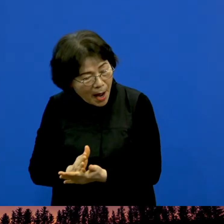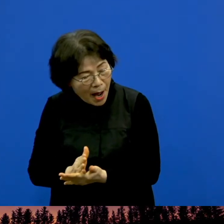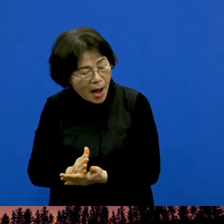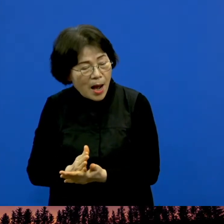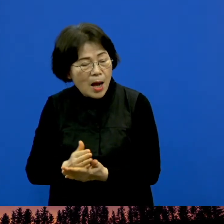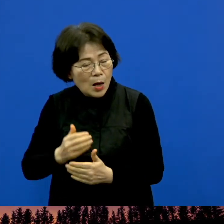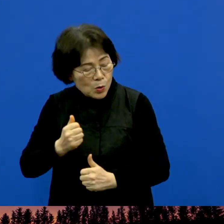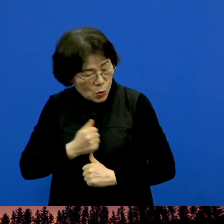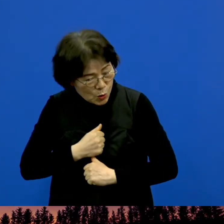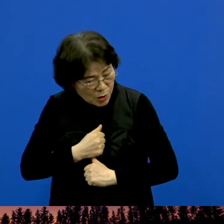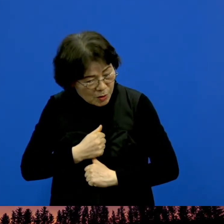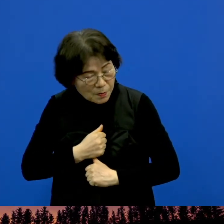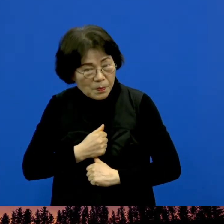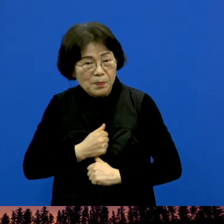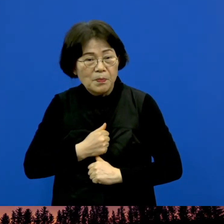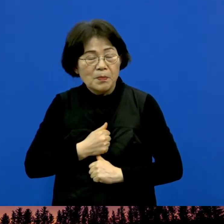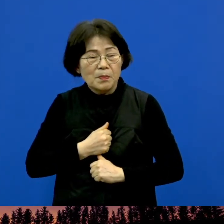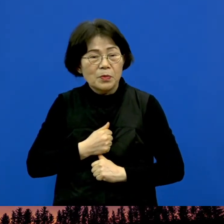될지, 어디에